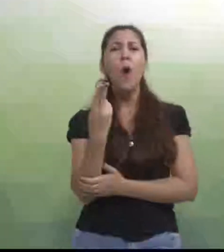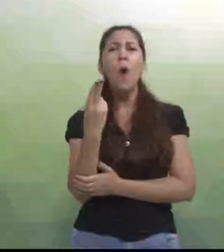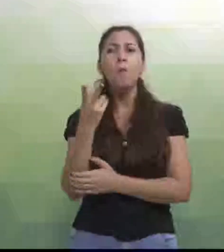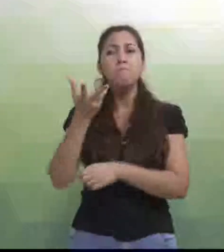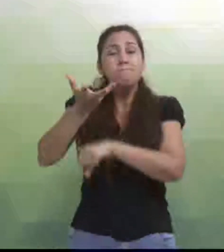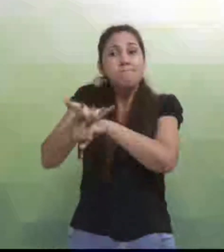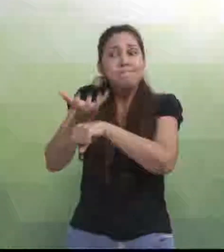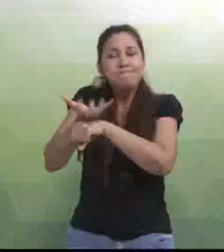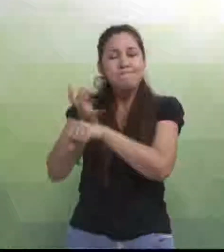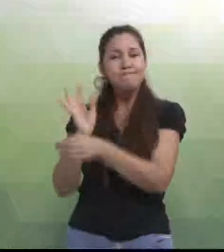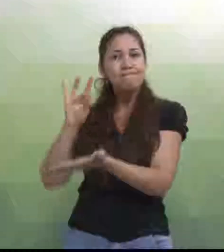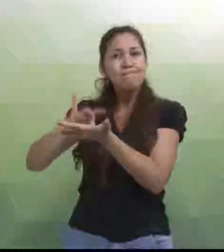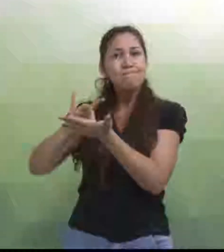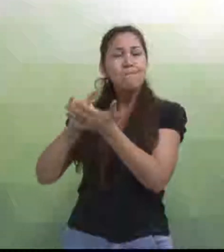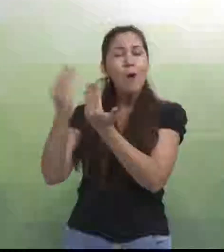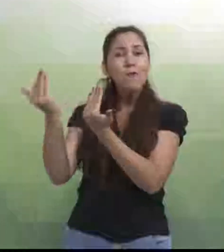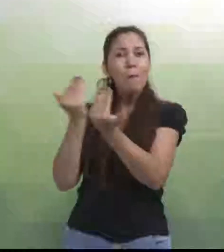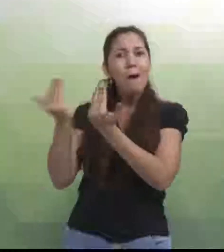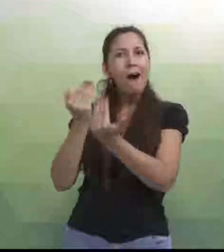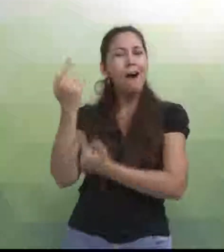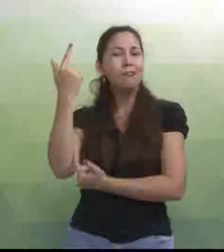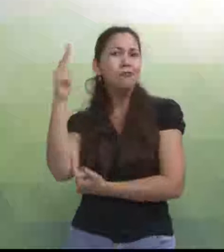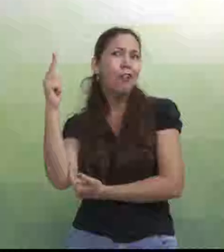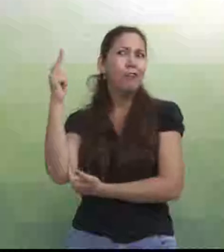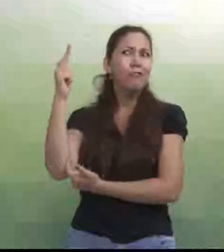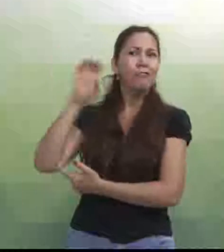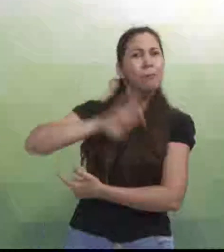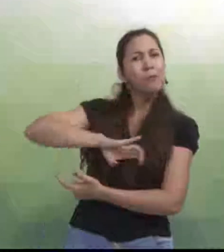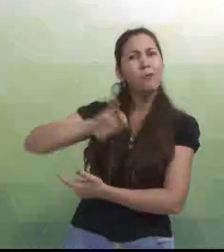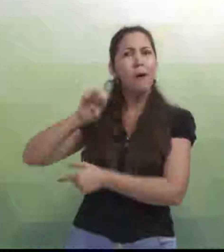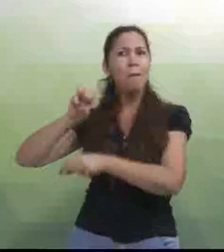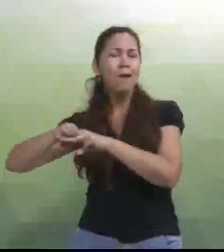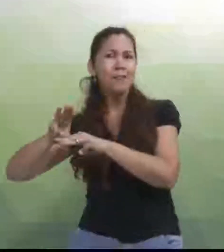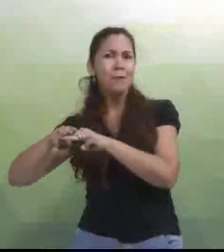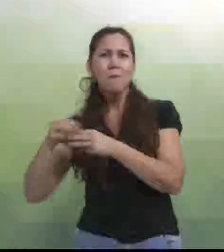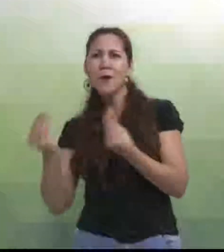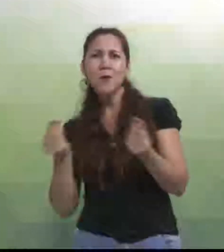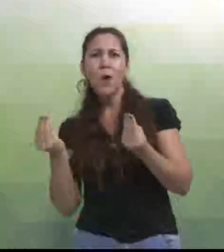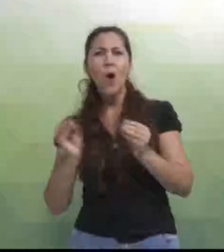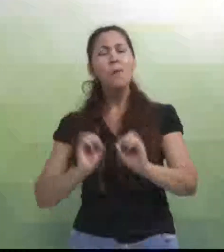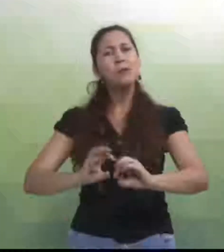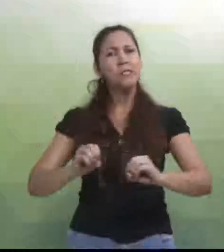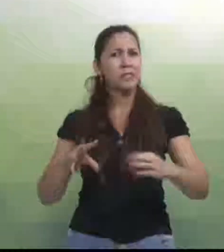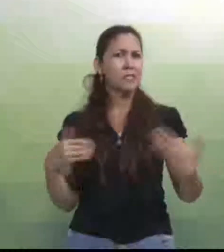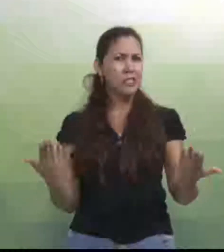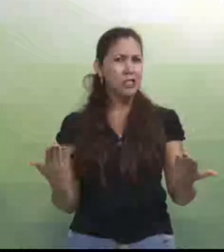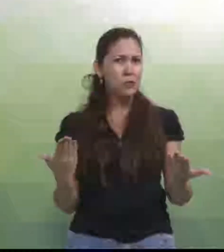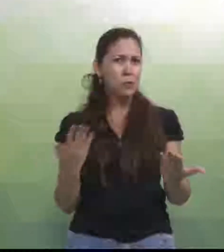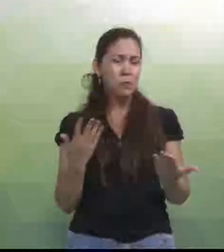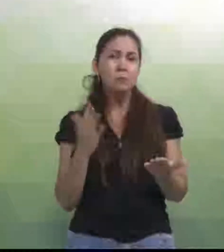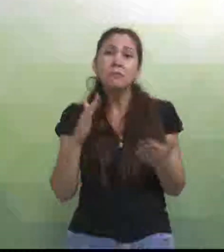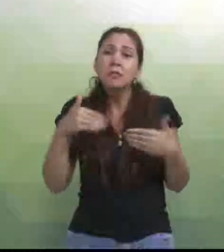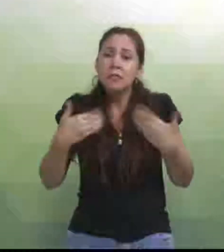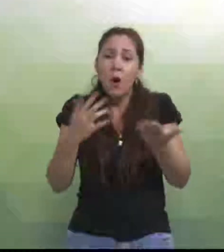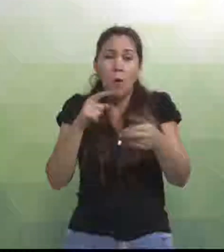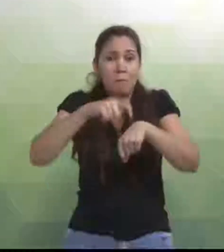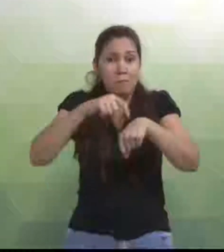demais disciplinas, português, história e matemática? Então, com esse surgimento dessa disciplina, trouxe-nos uma